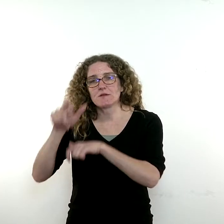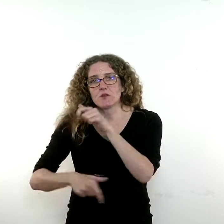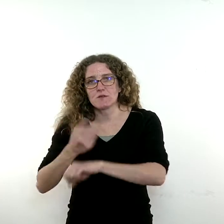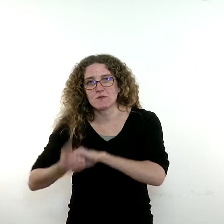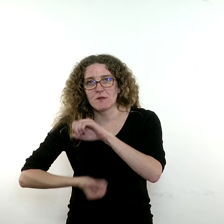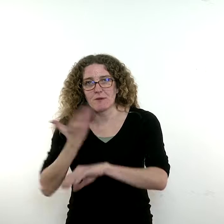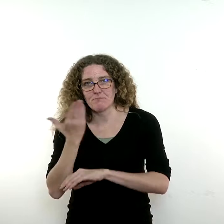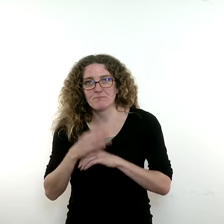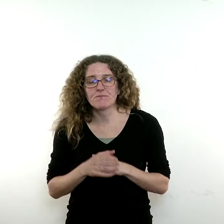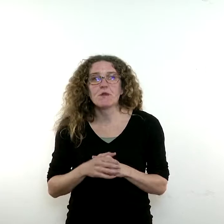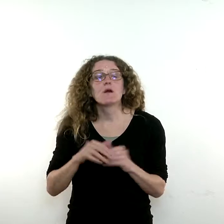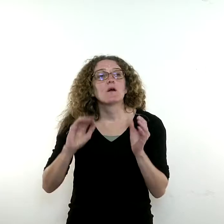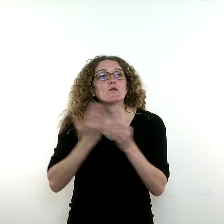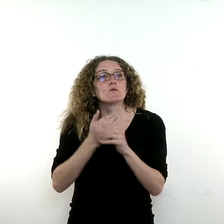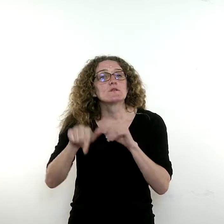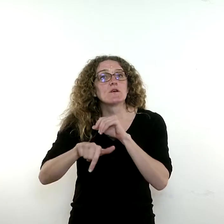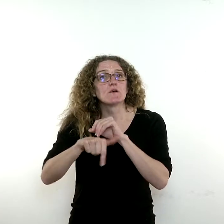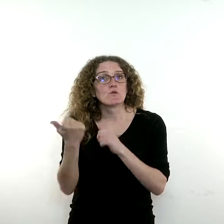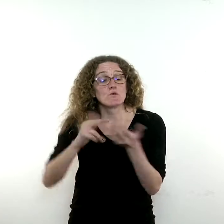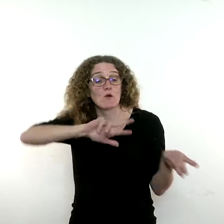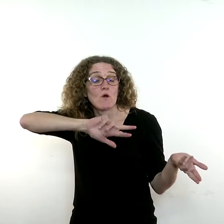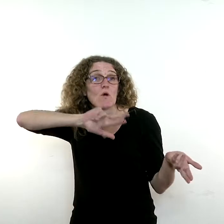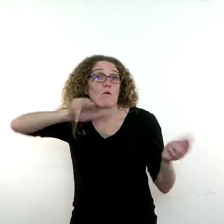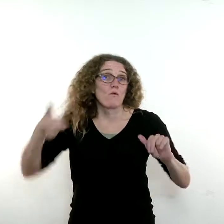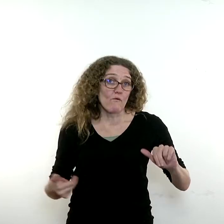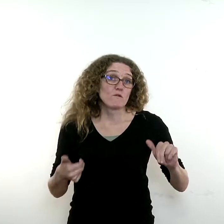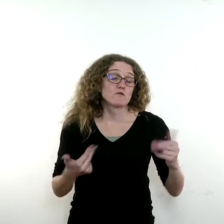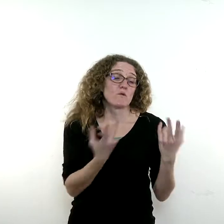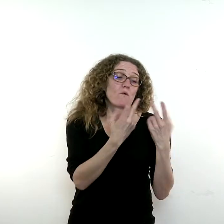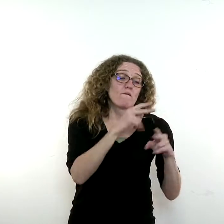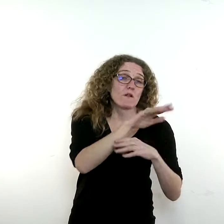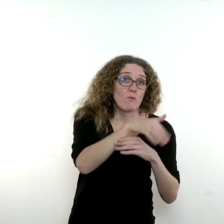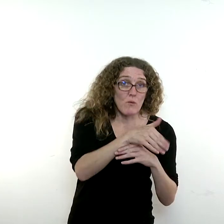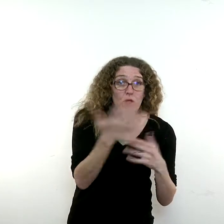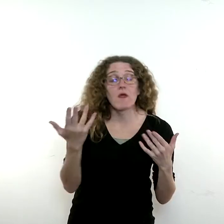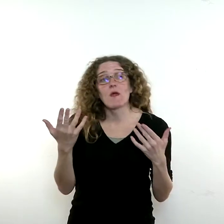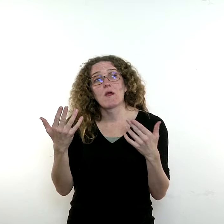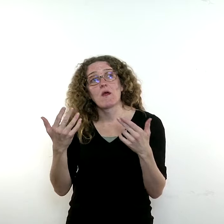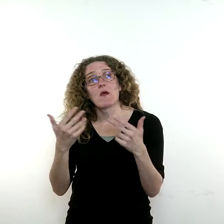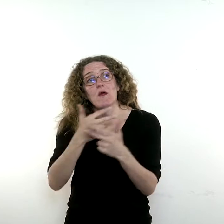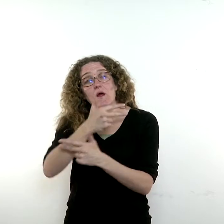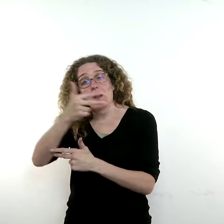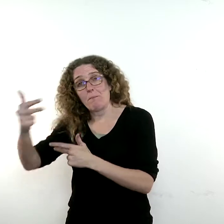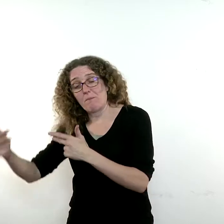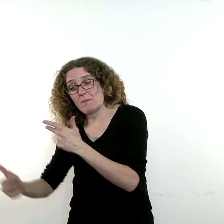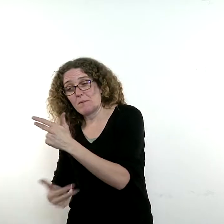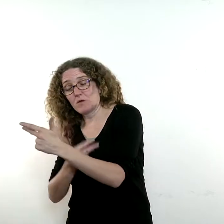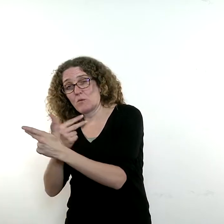12. Convention de groupement de commandes publiques entre la ville de Montpellier,